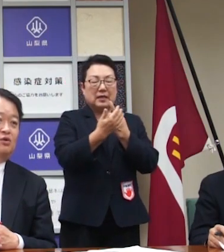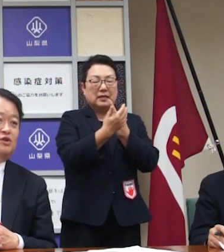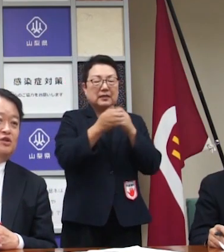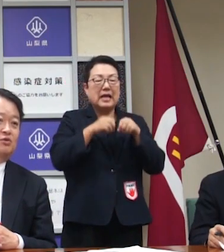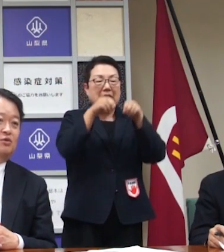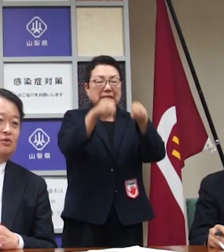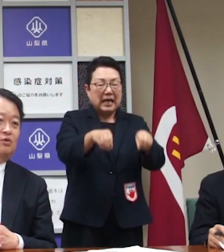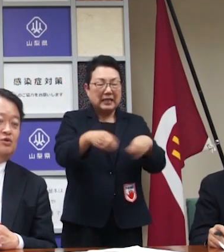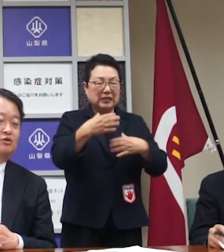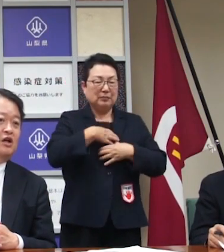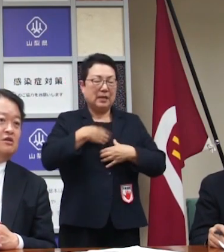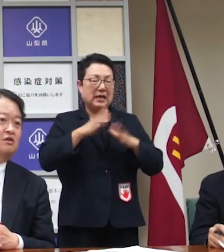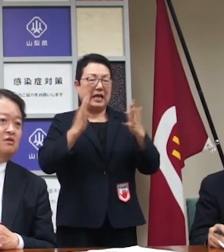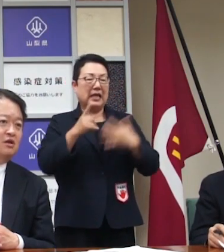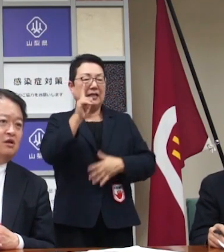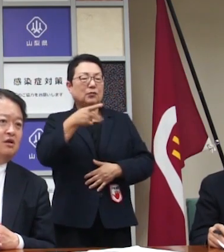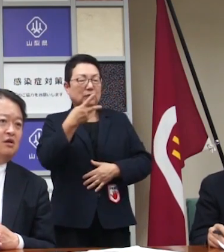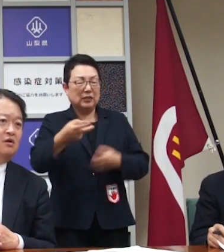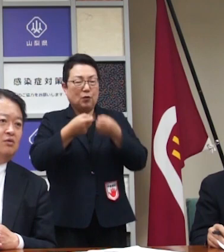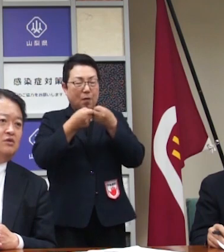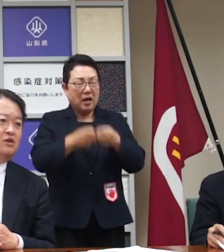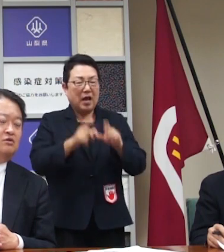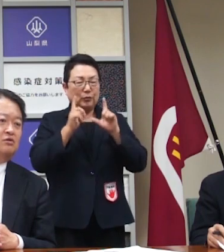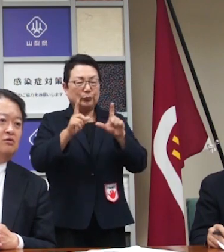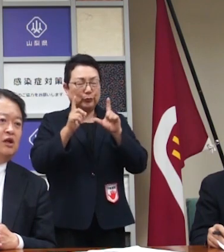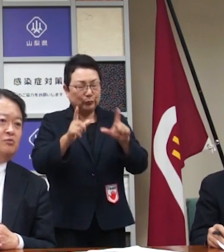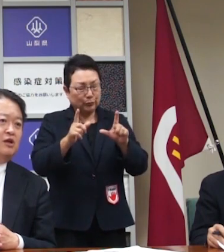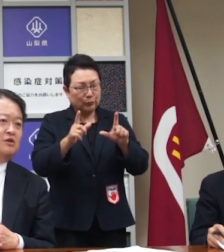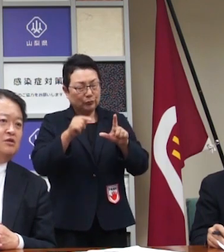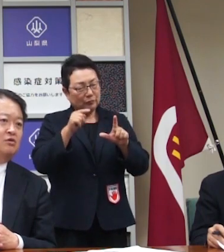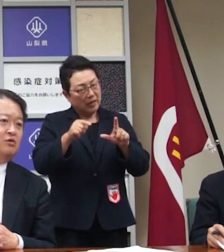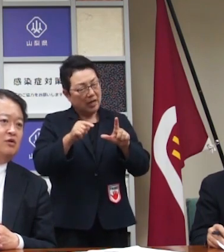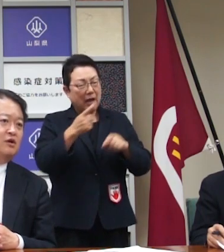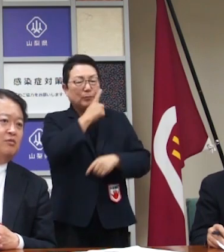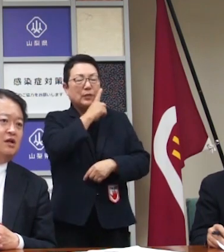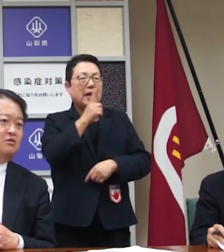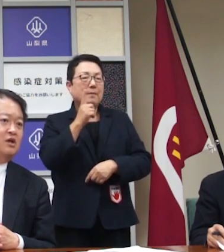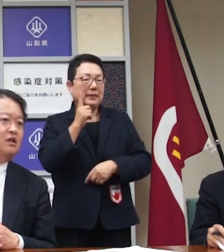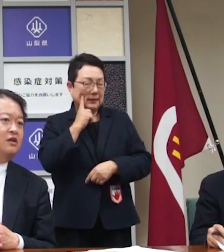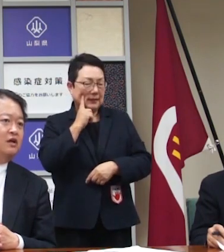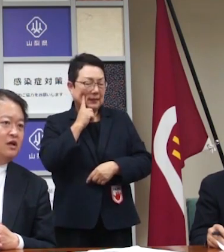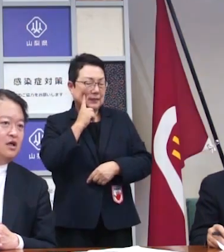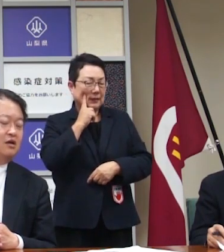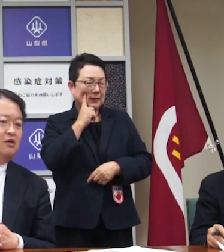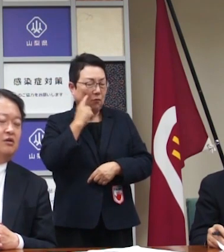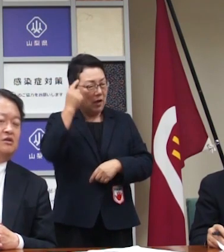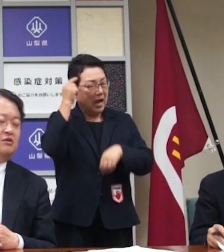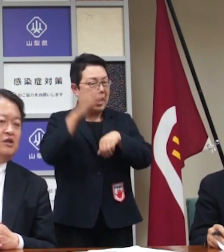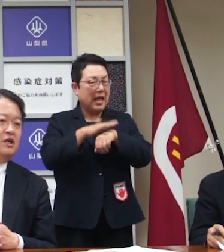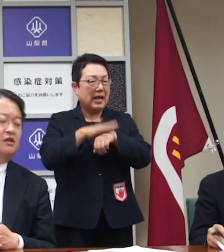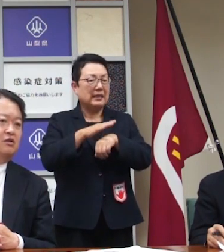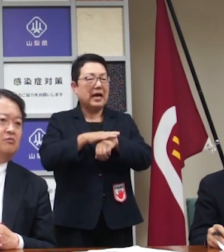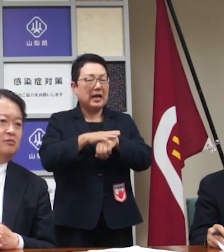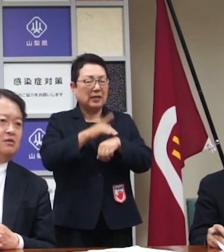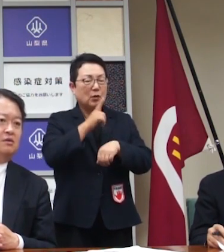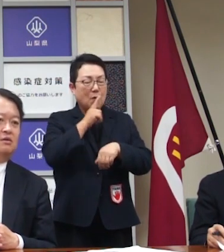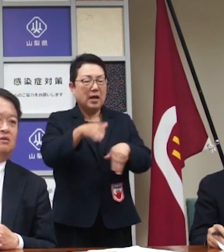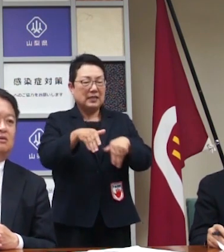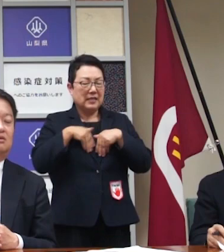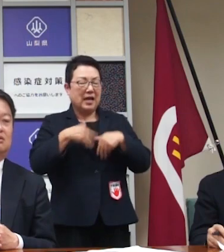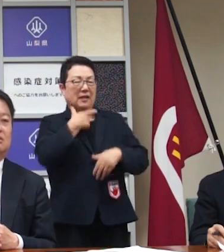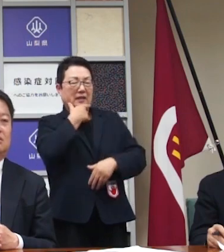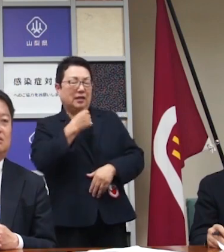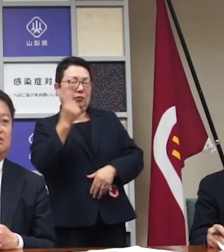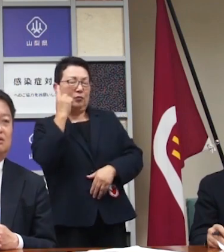ないところをいちいちこうほじくり返してですね、お伝えするというのは、プライバシーとのバランスの観点から私たちは控えたいと思います。